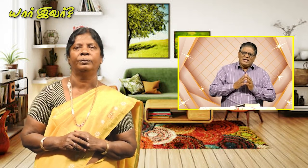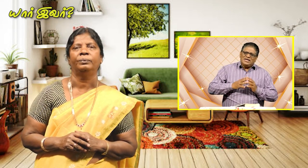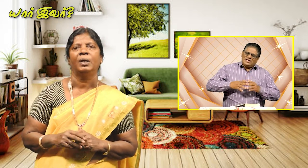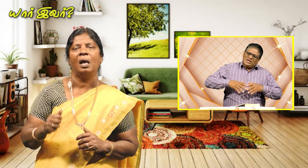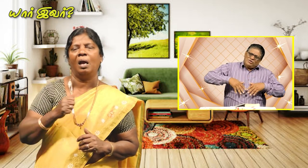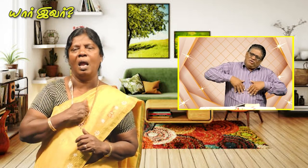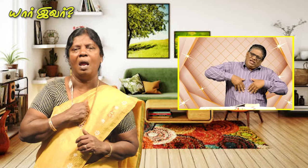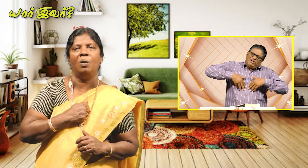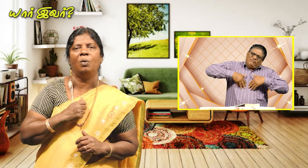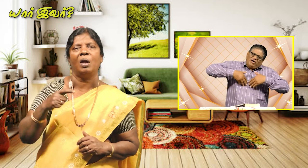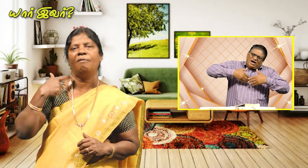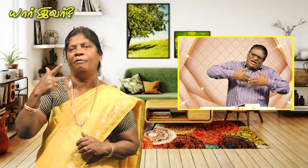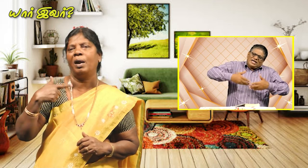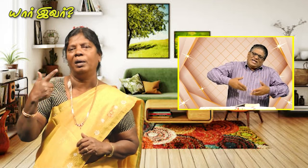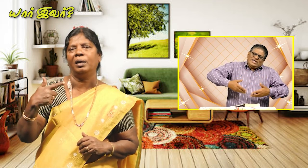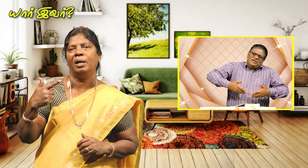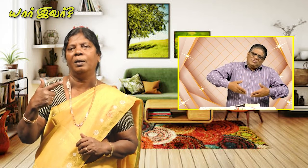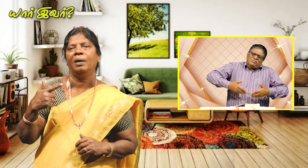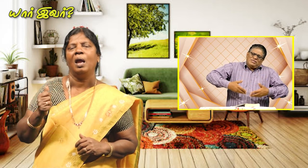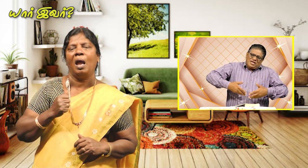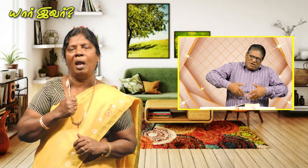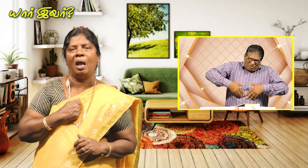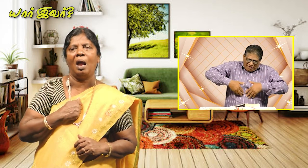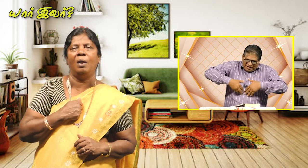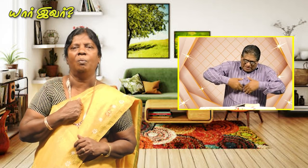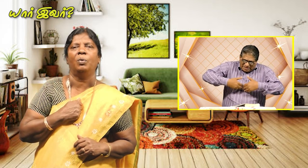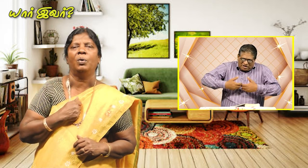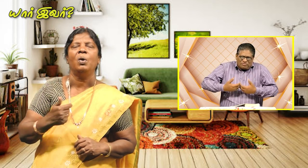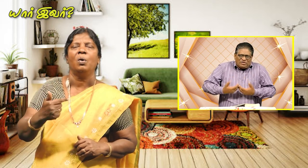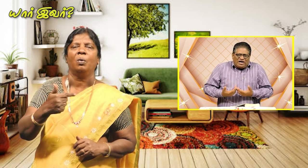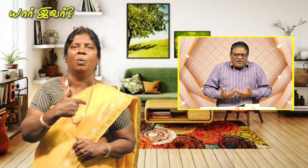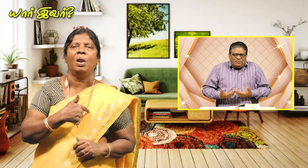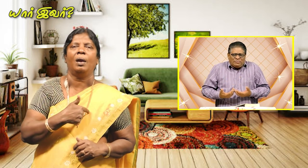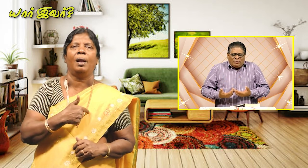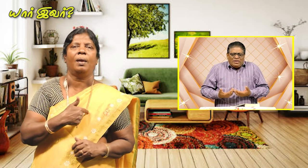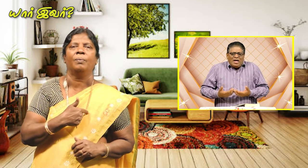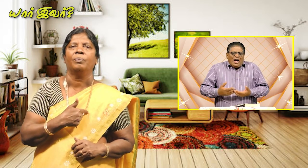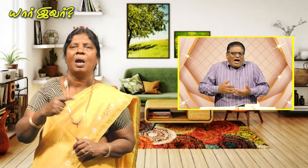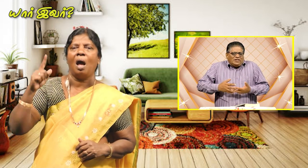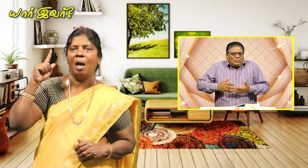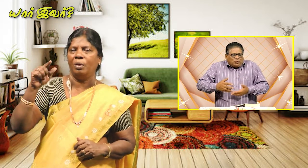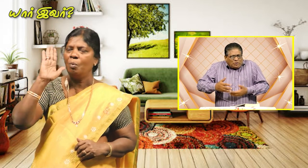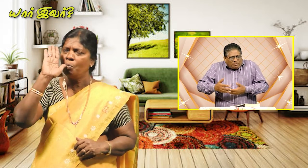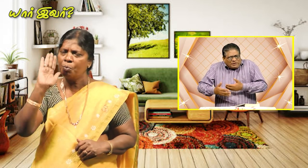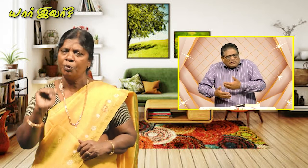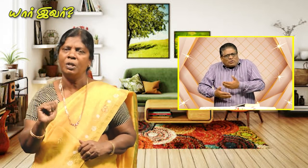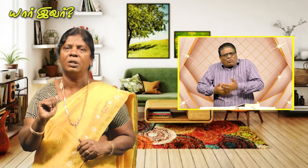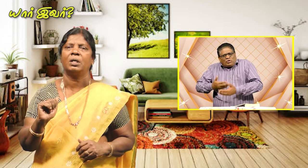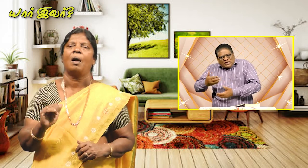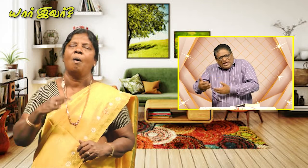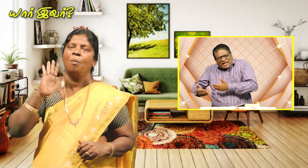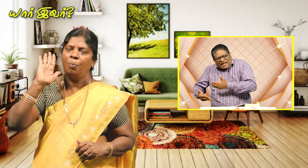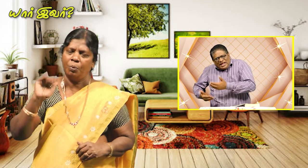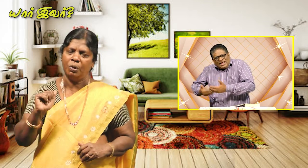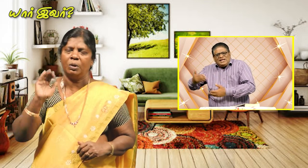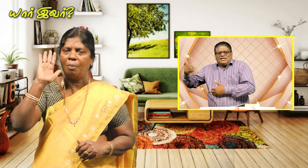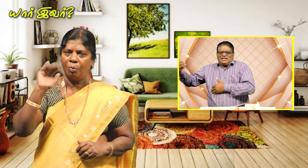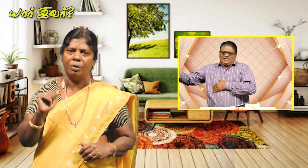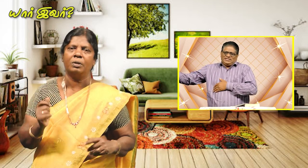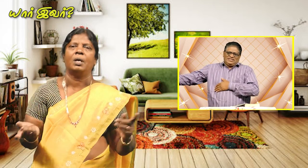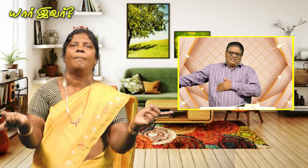என்றால், என்னுடைய வாழ்க்கையையும் என்னுடைய இயல்புகளையும் அது புதுப்பித்து